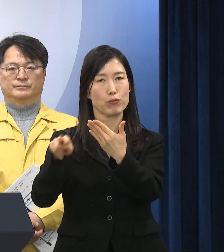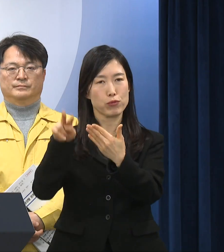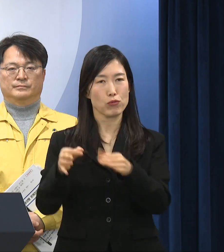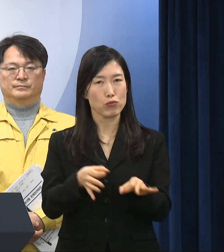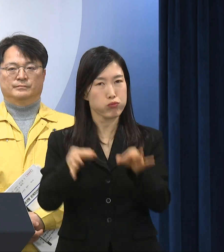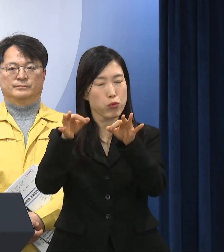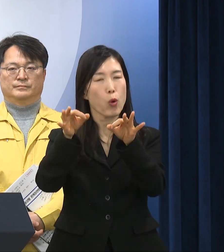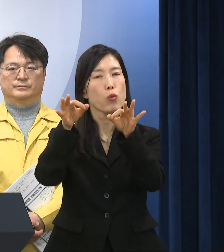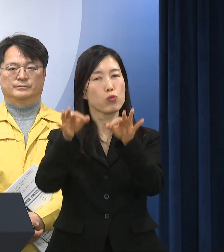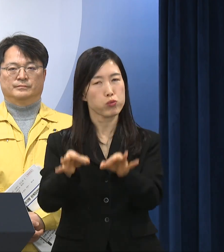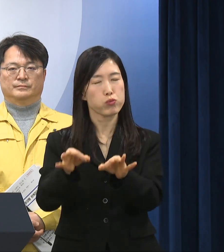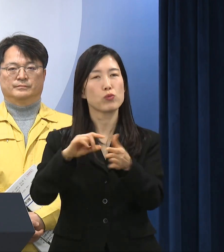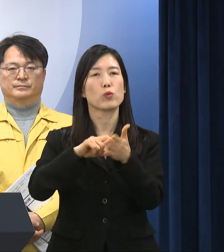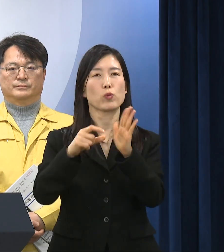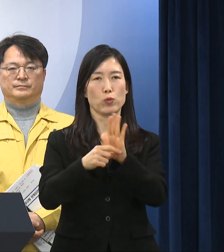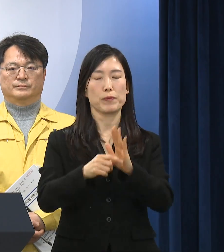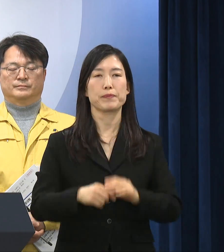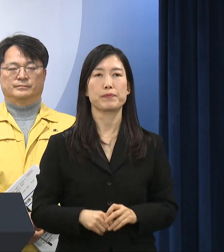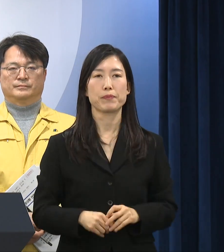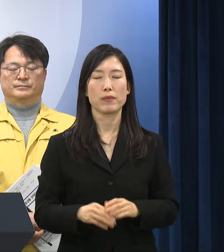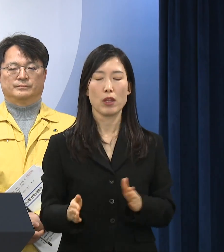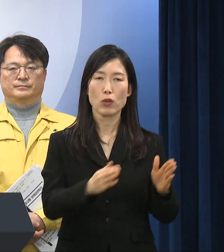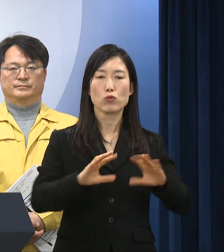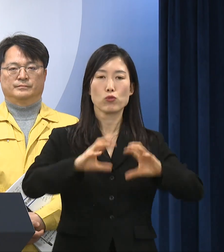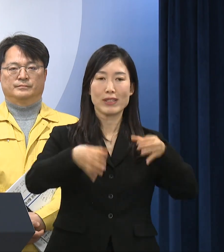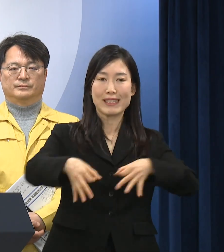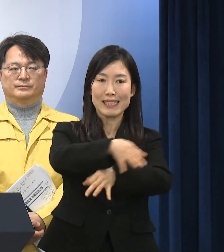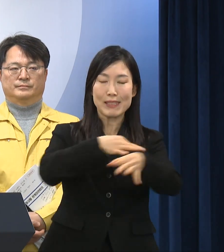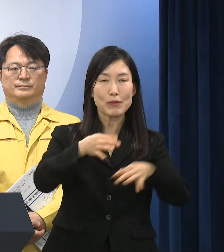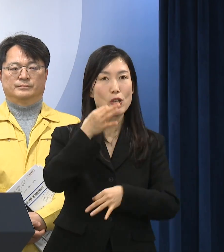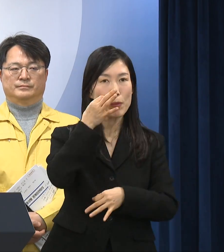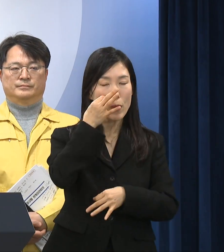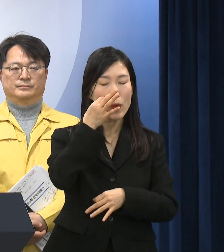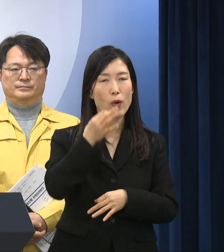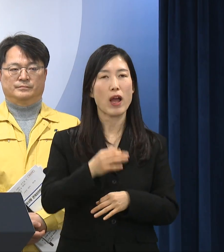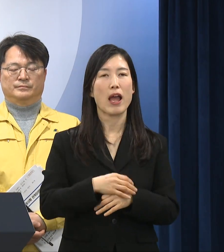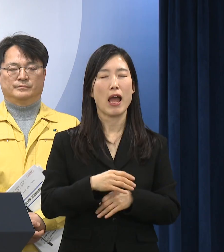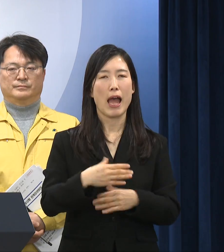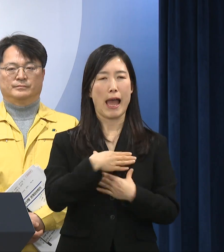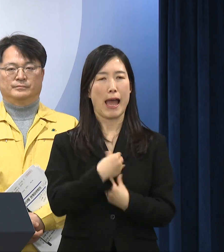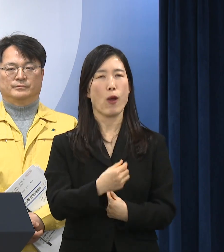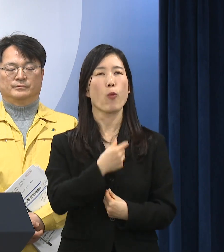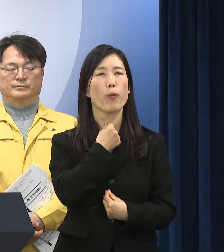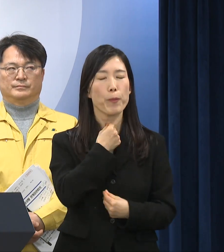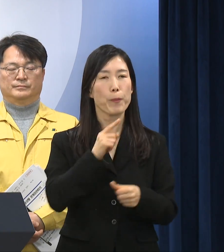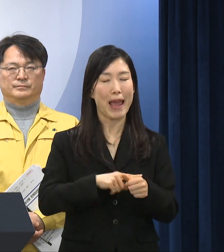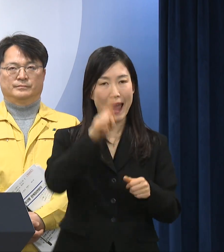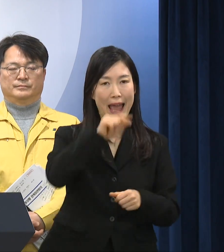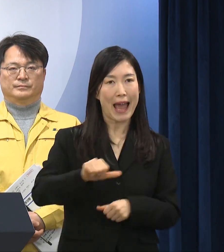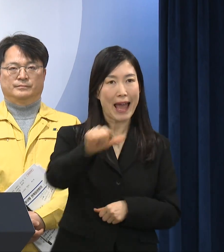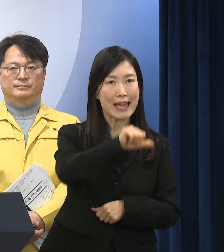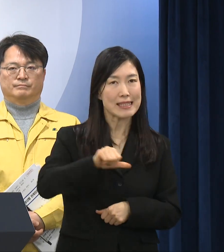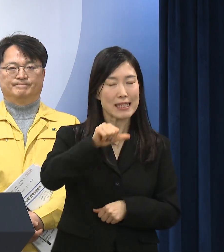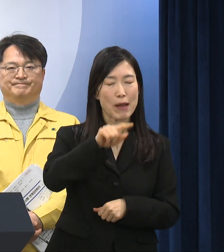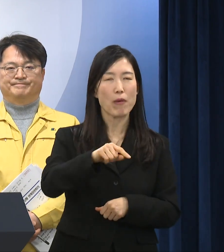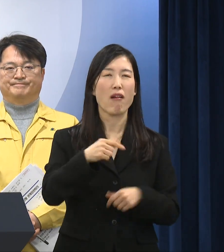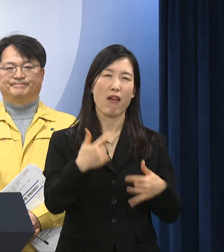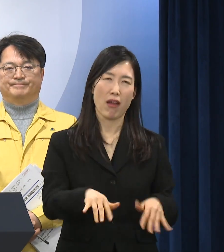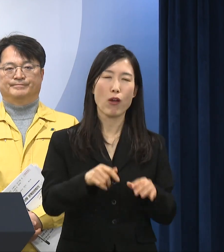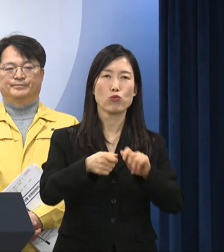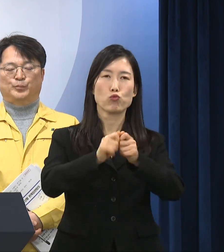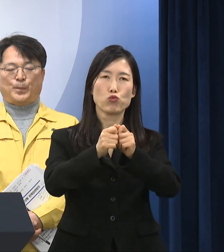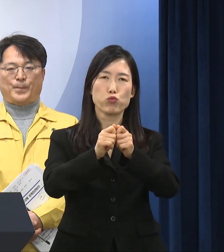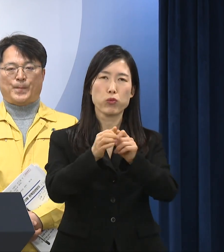오름폭이 완화된 상황입니다. 국제금융시장의 경우에는 안전자산 선호 확대로 인하여 아시아 통화가 약세를 보이고